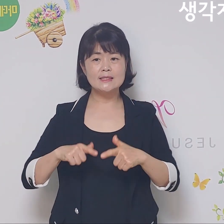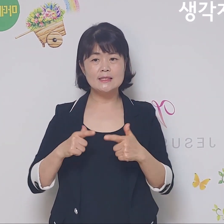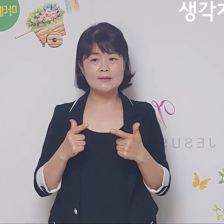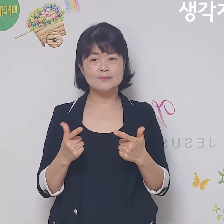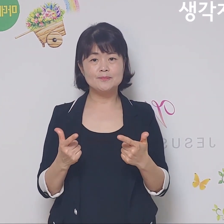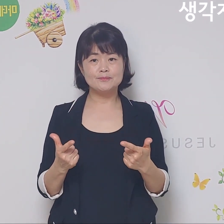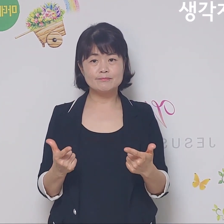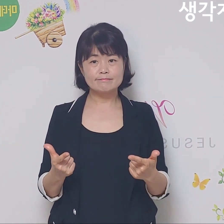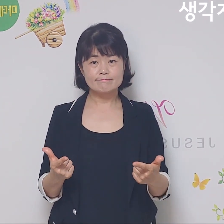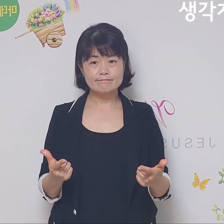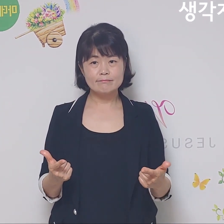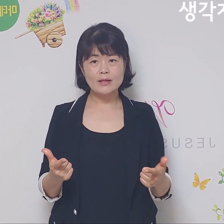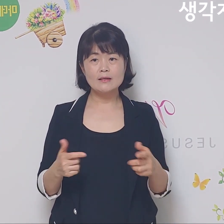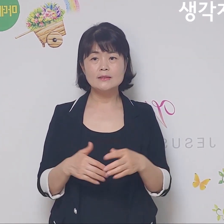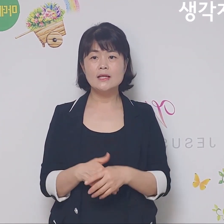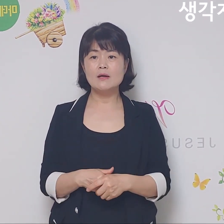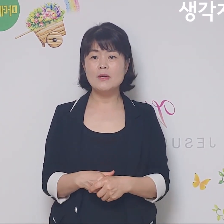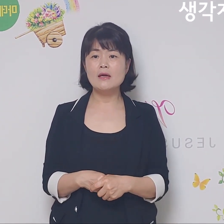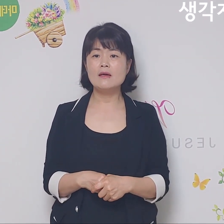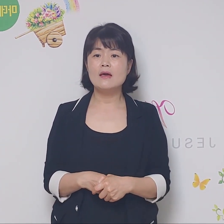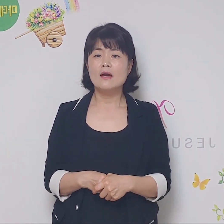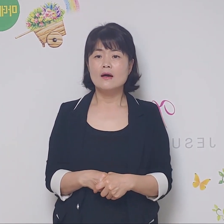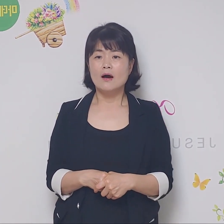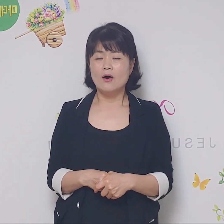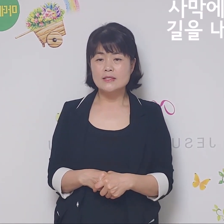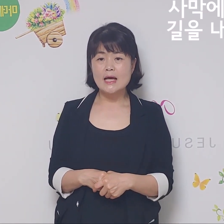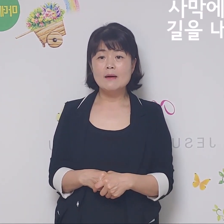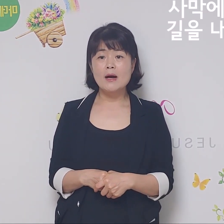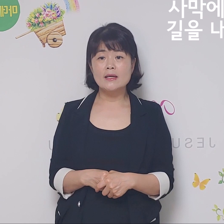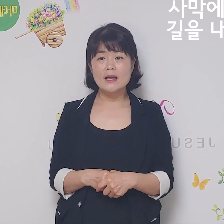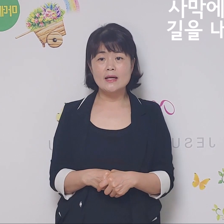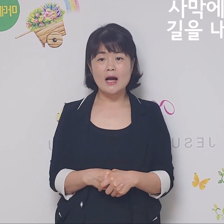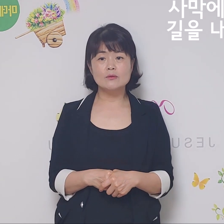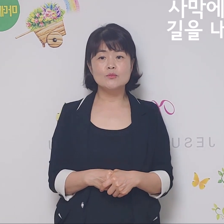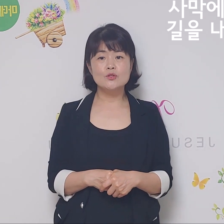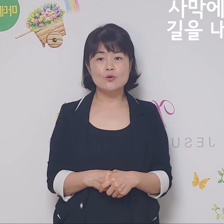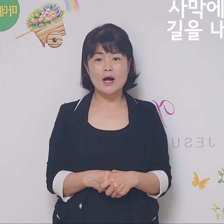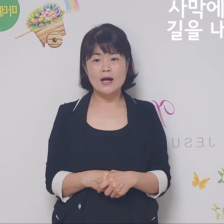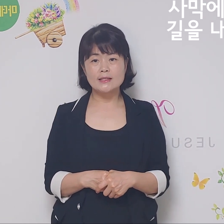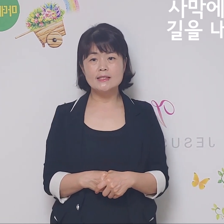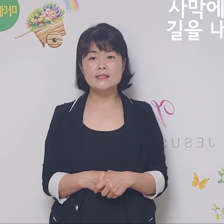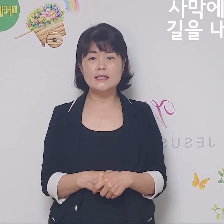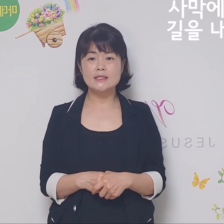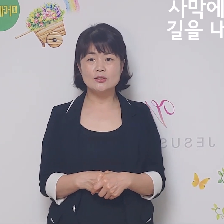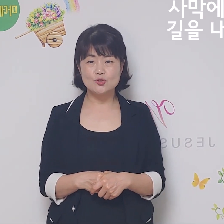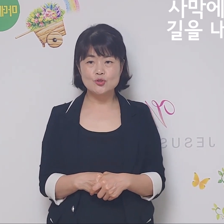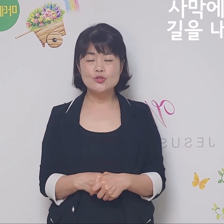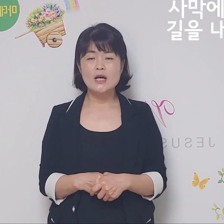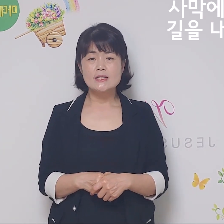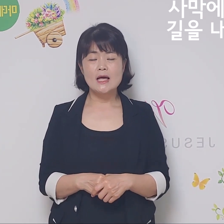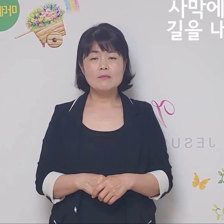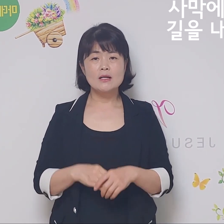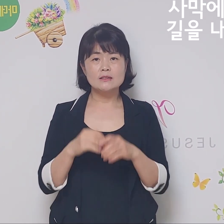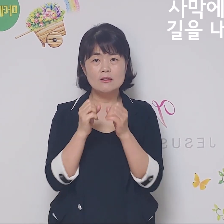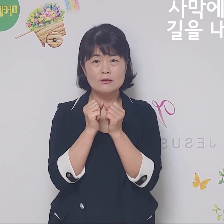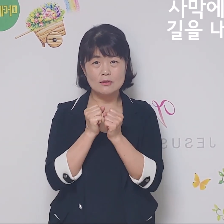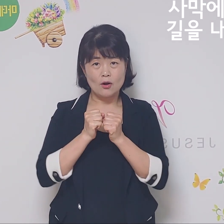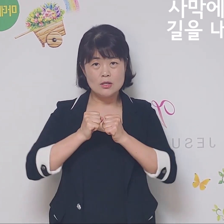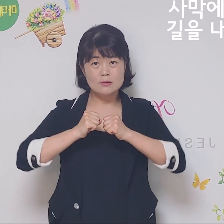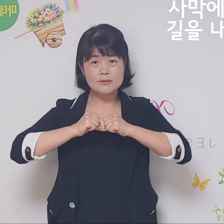않으리. 그 다음에 사막의 강물과 길을 내시는 주. 사막은요